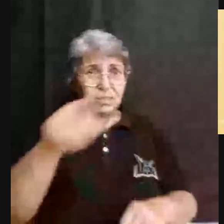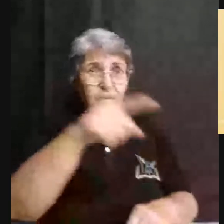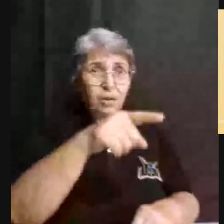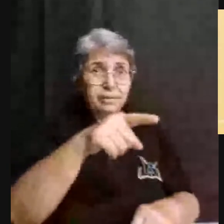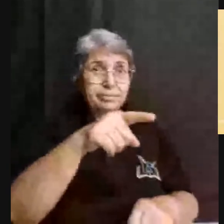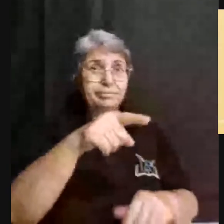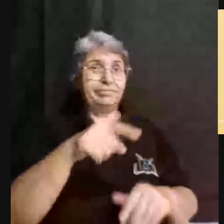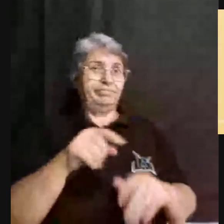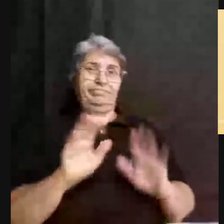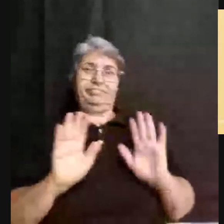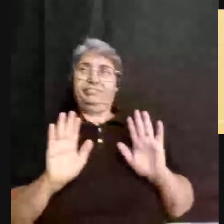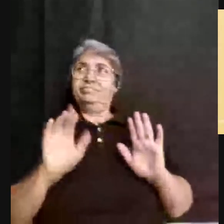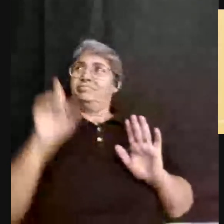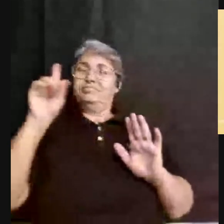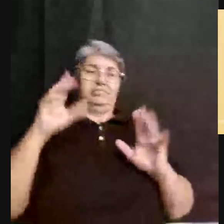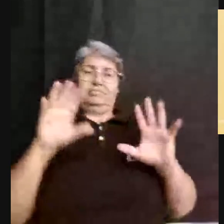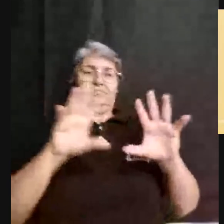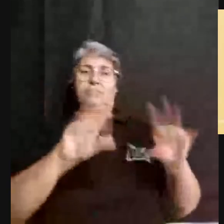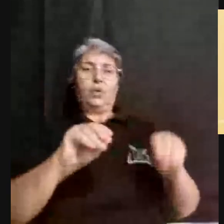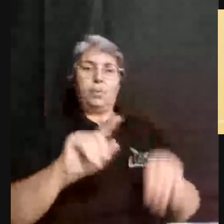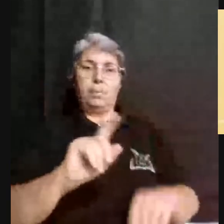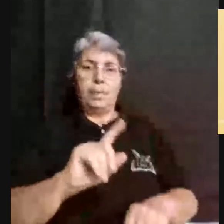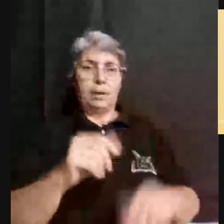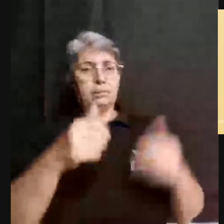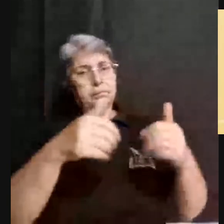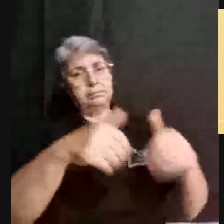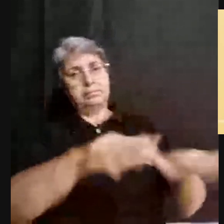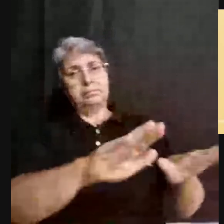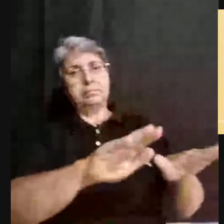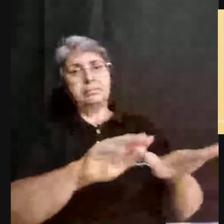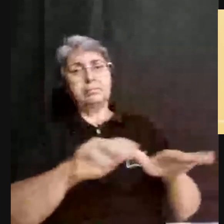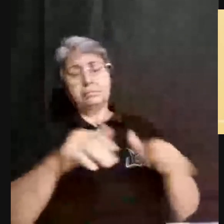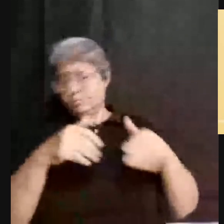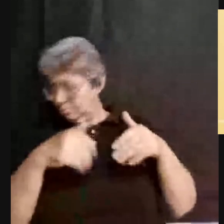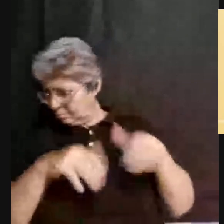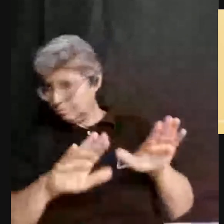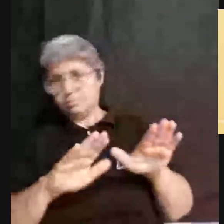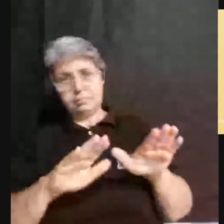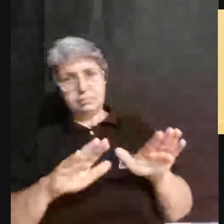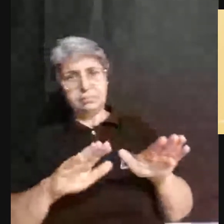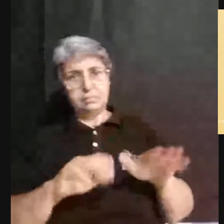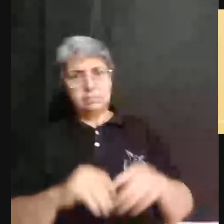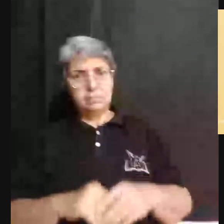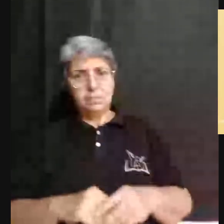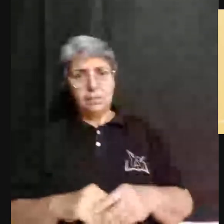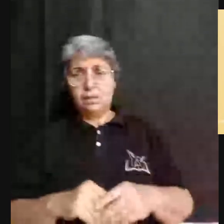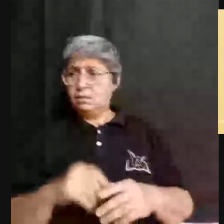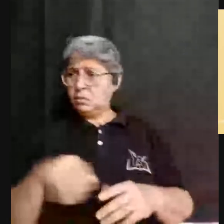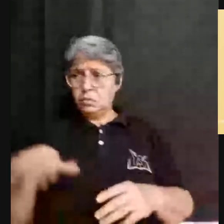Esses irmãos têm tido toda a oportunidade de se situarem nas fileiras que estão marchando rumo à vitória.